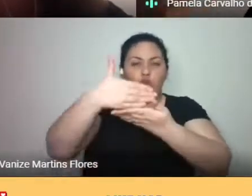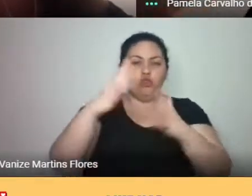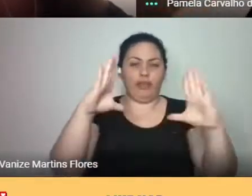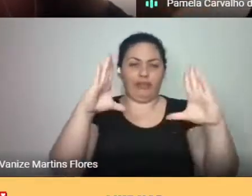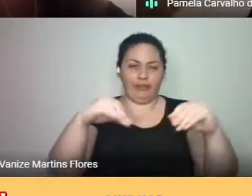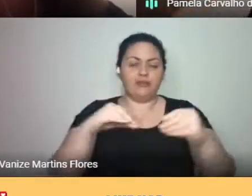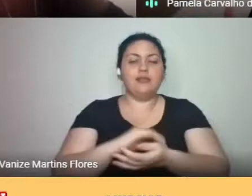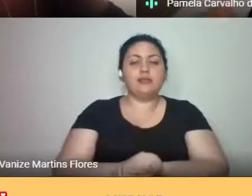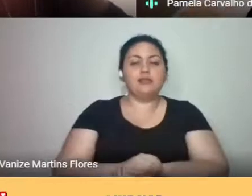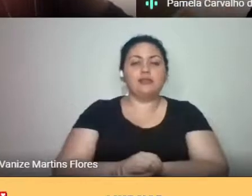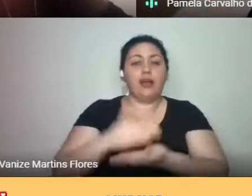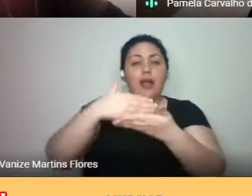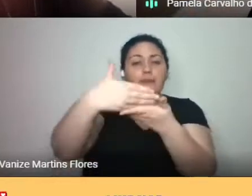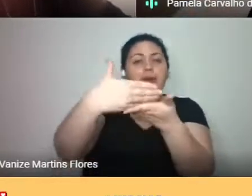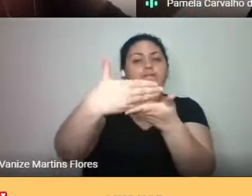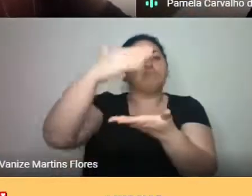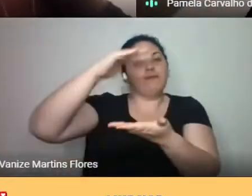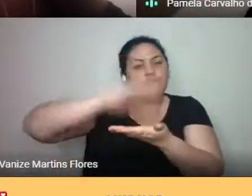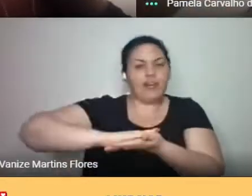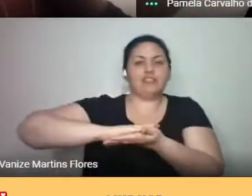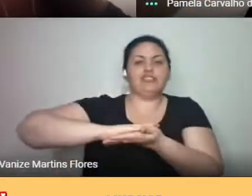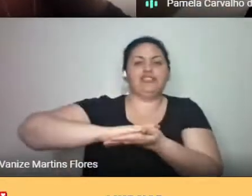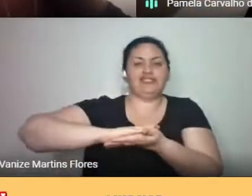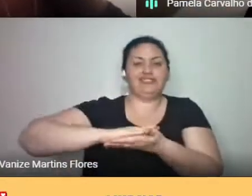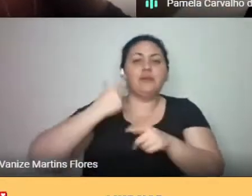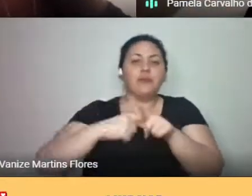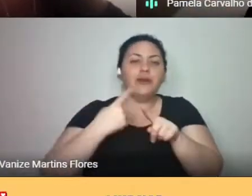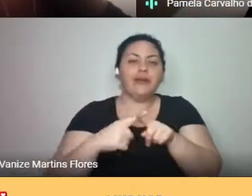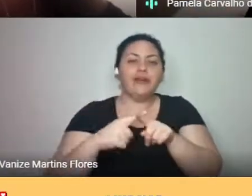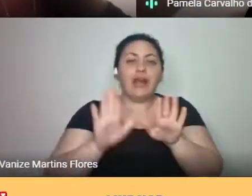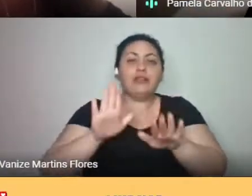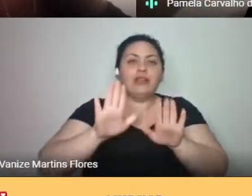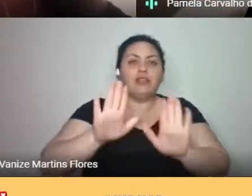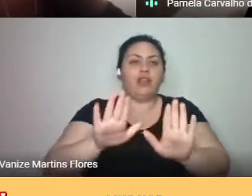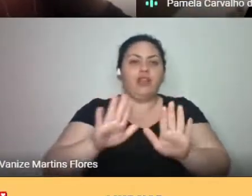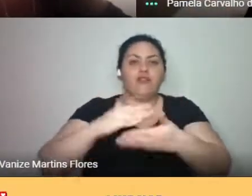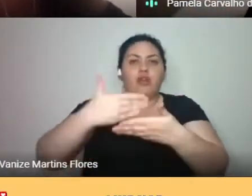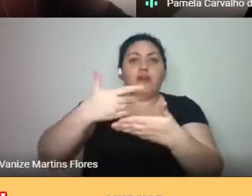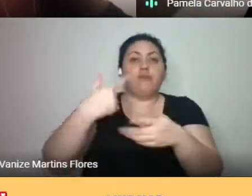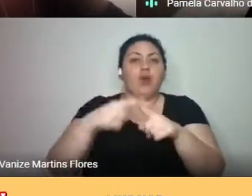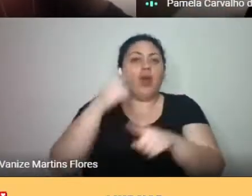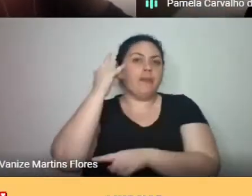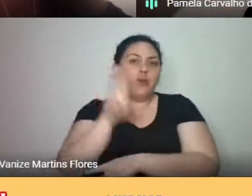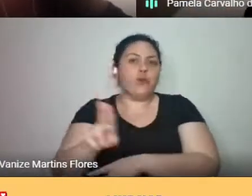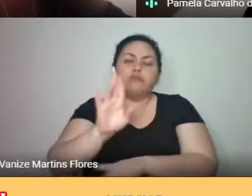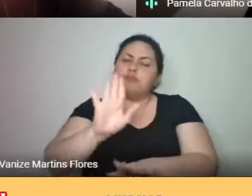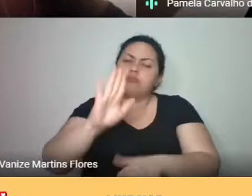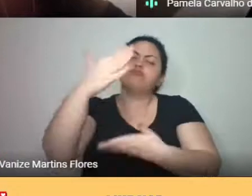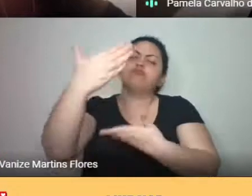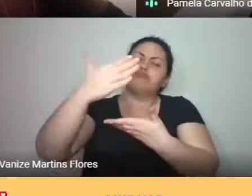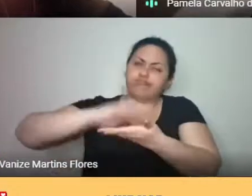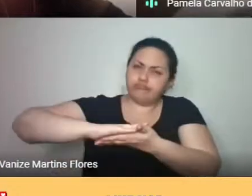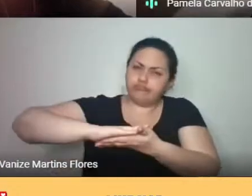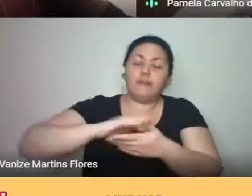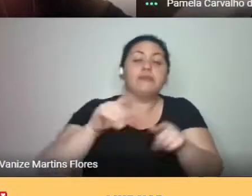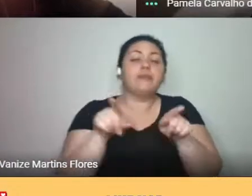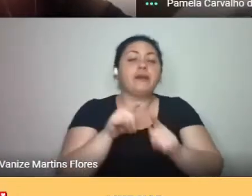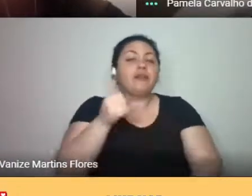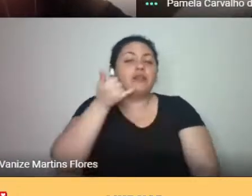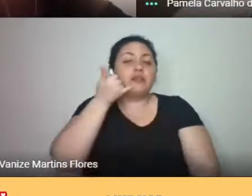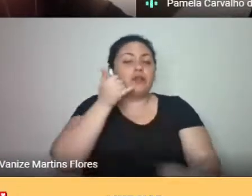vir mais rápido de eu entrar, né? Desligar o celular também, deixar longe,